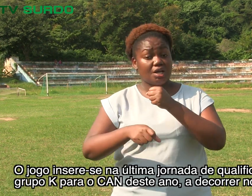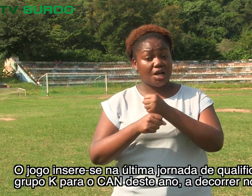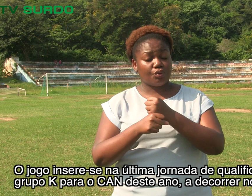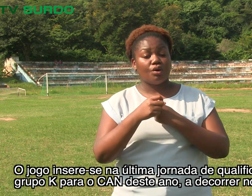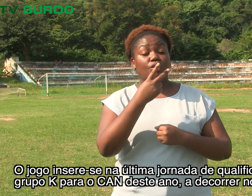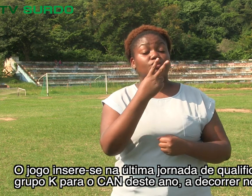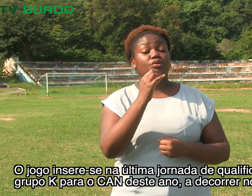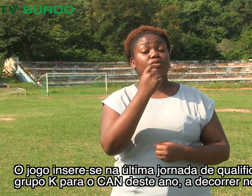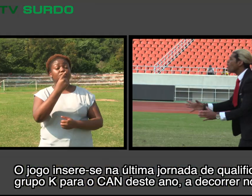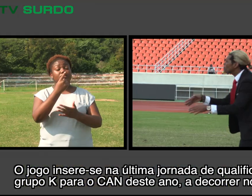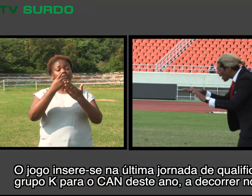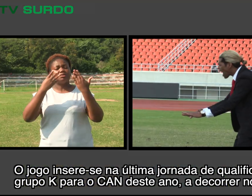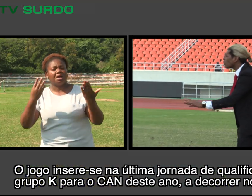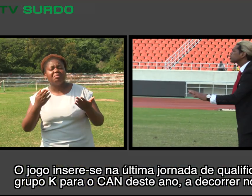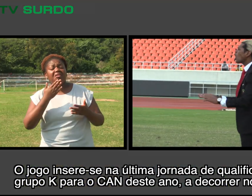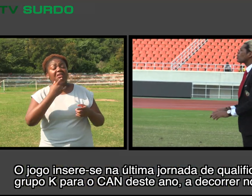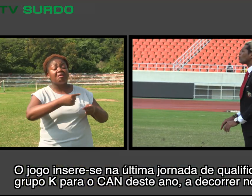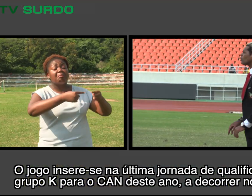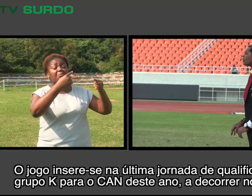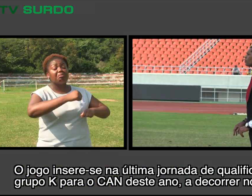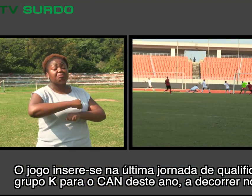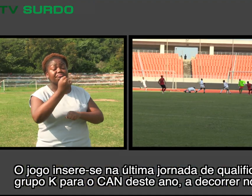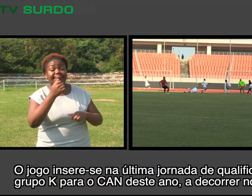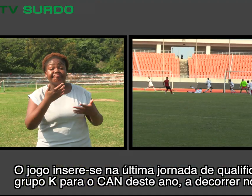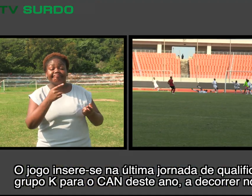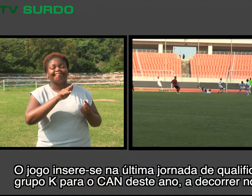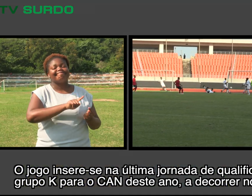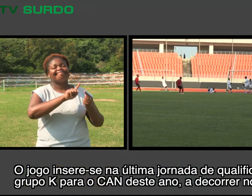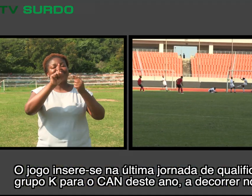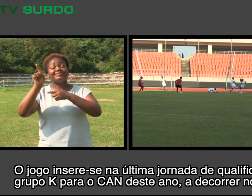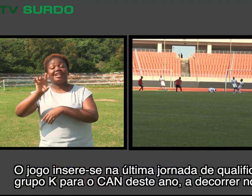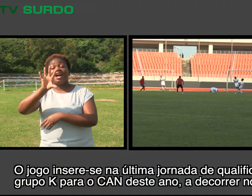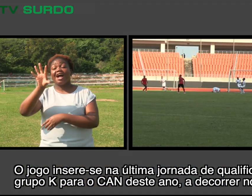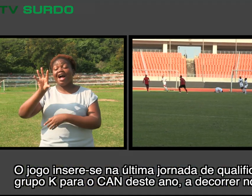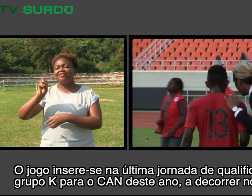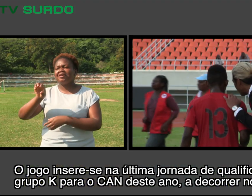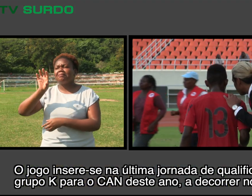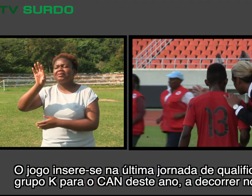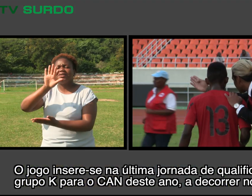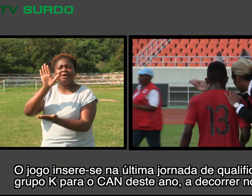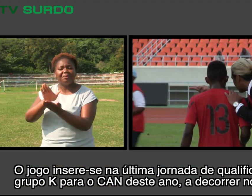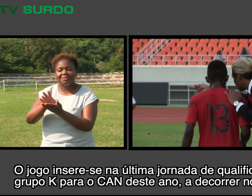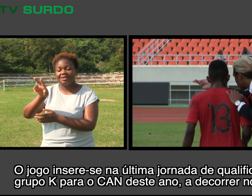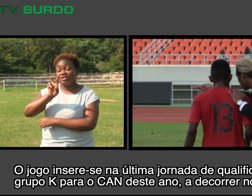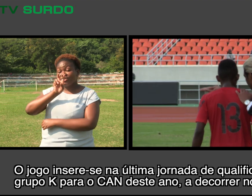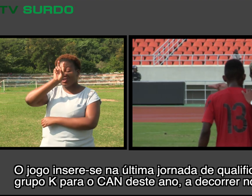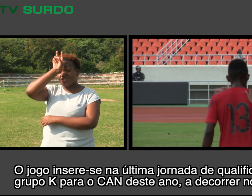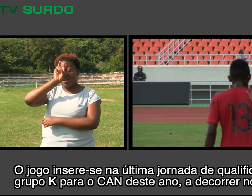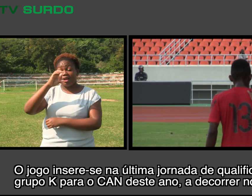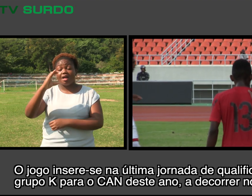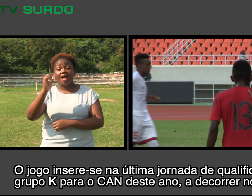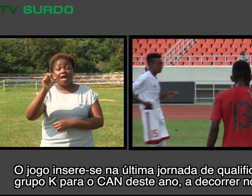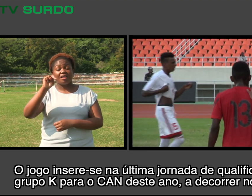insere-se na última jornada de qualificação do grupo Kappa para o Cannes deste ano, que vai decorrer no Egito.